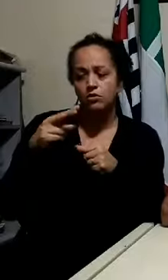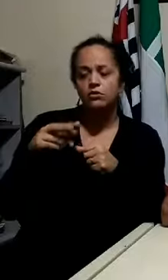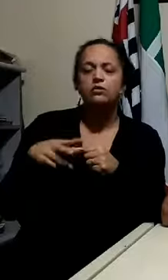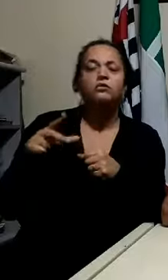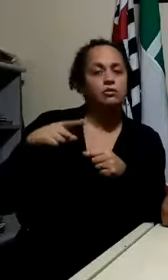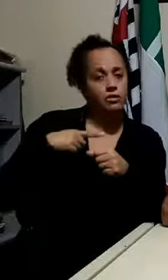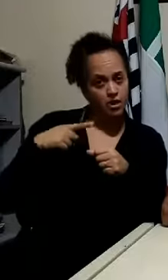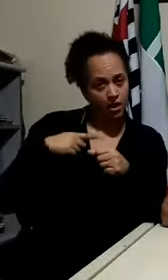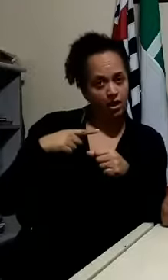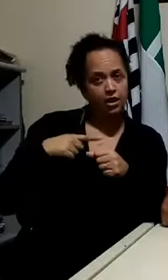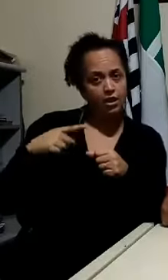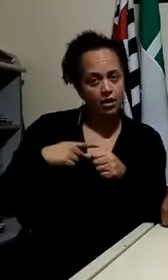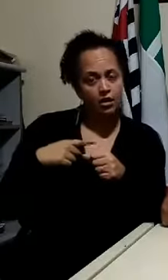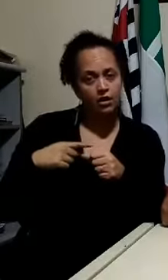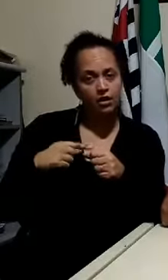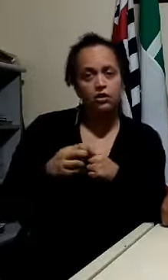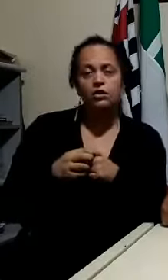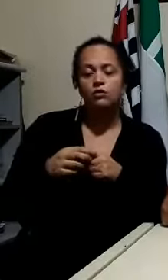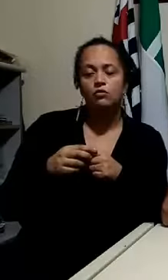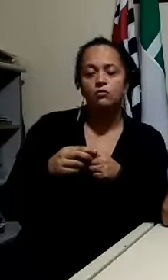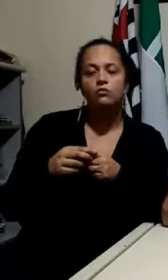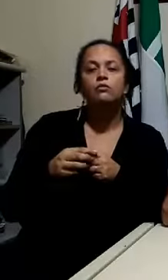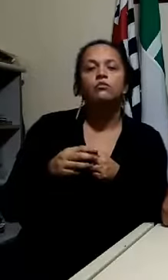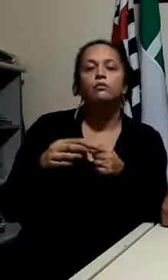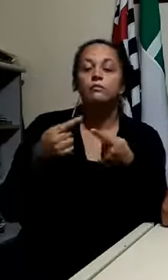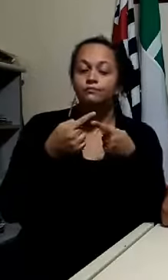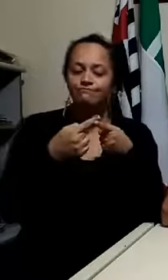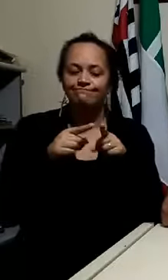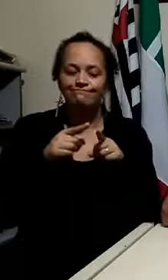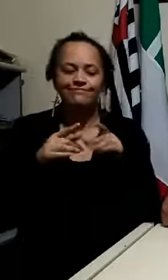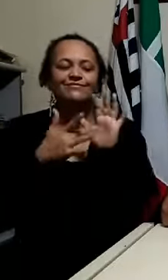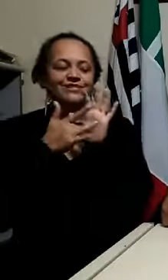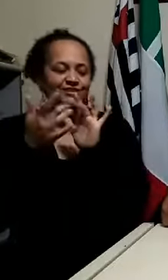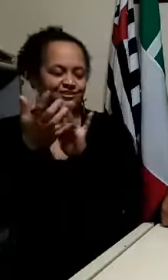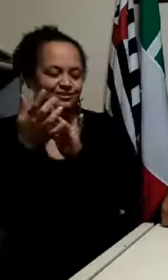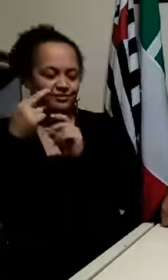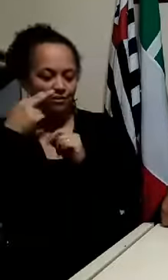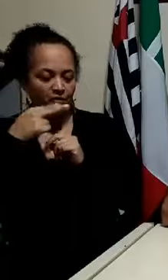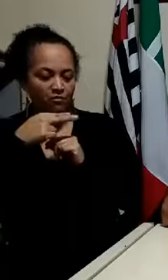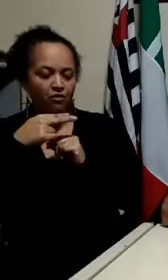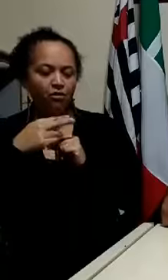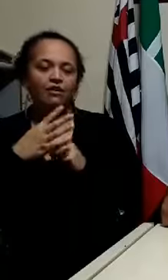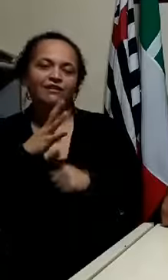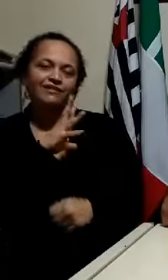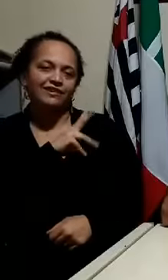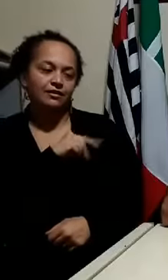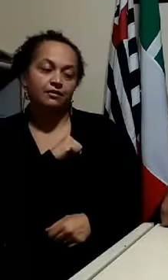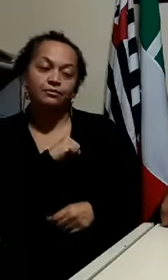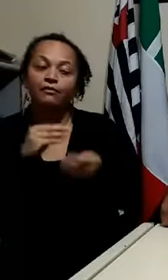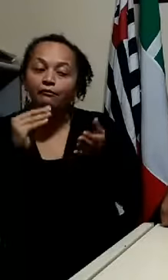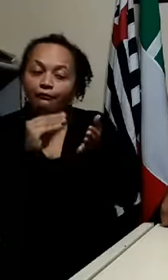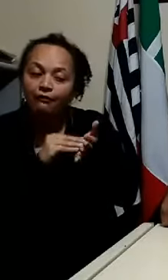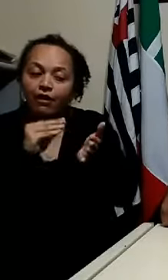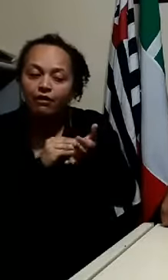Mas Jesus, fitando os olhos nele, o amou e disse: só te falta uma